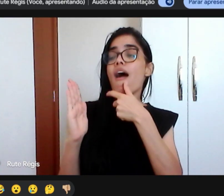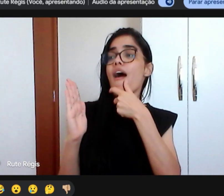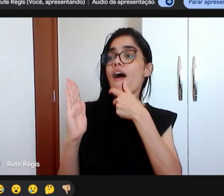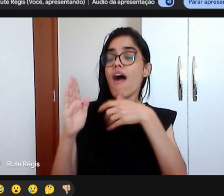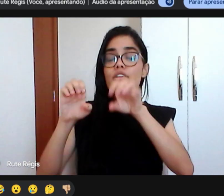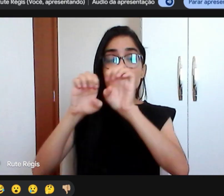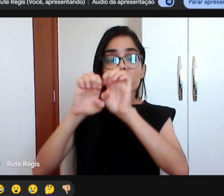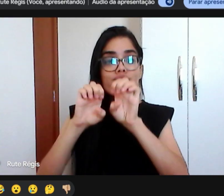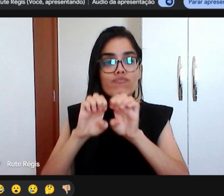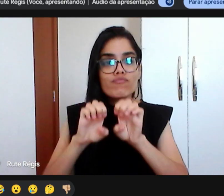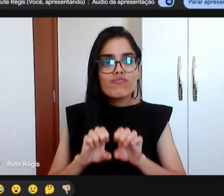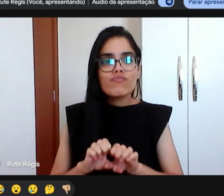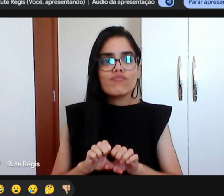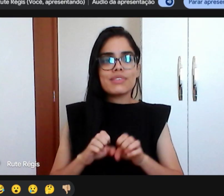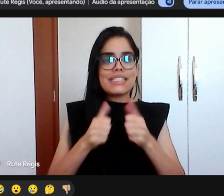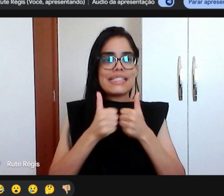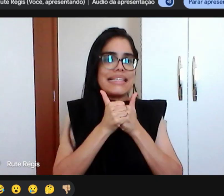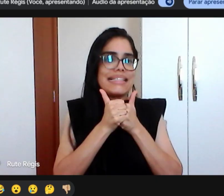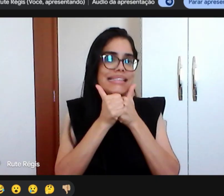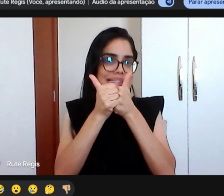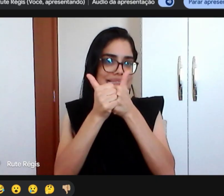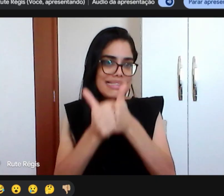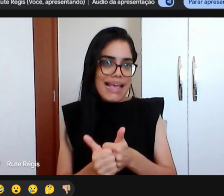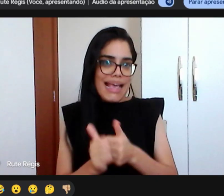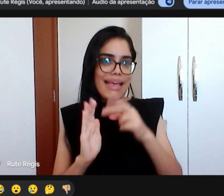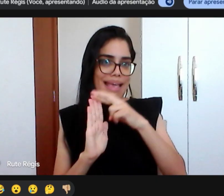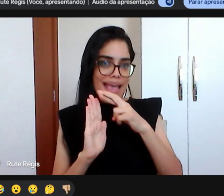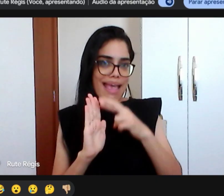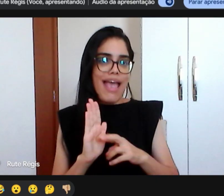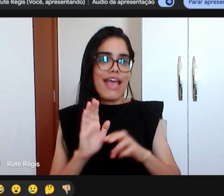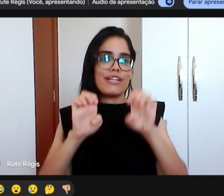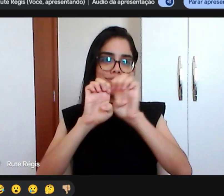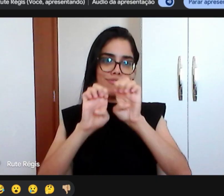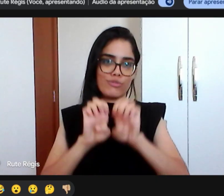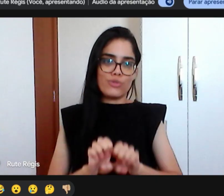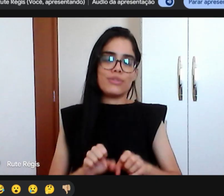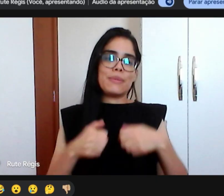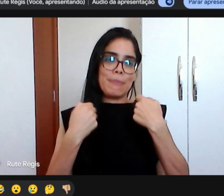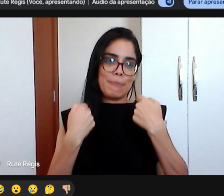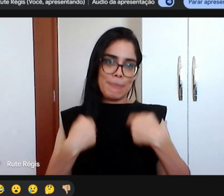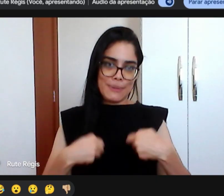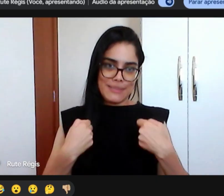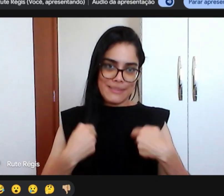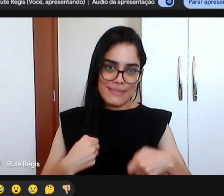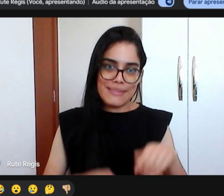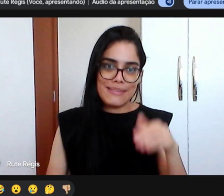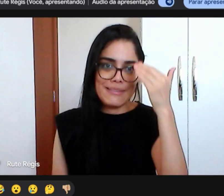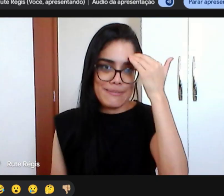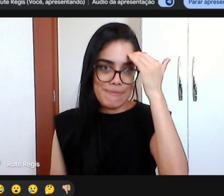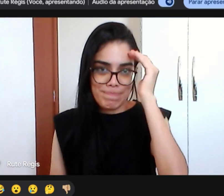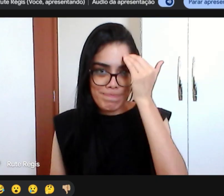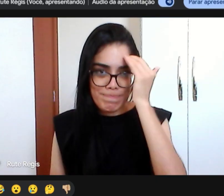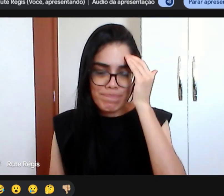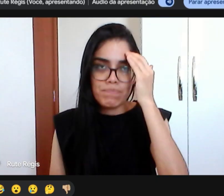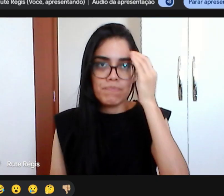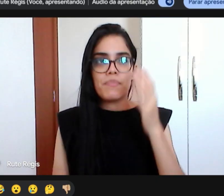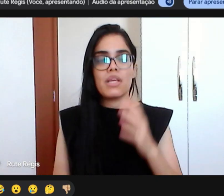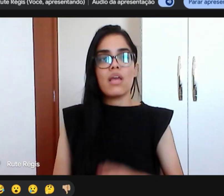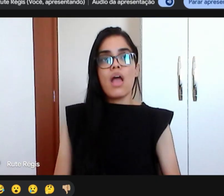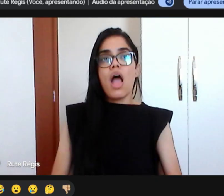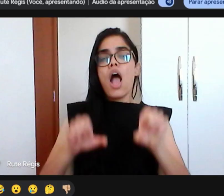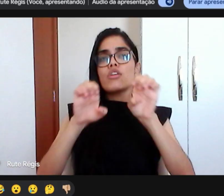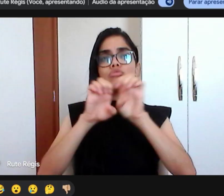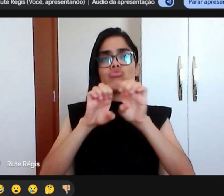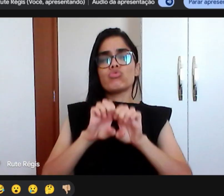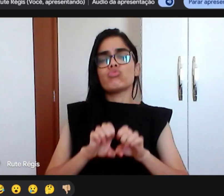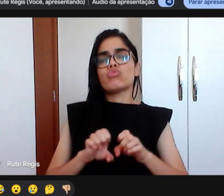já dão uma lida sobre as regras que precisam ser seguidas quanto à